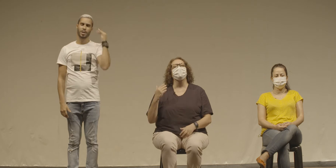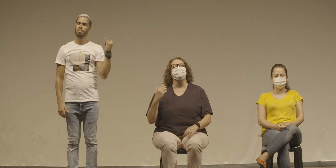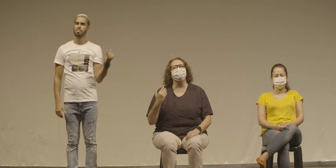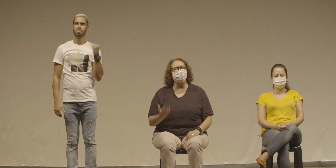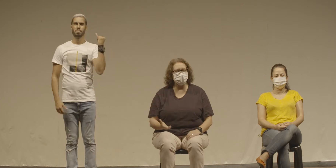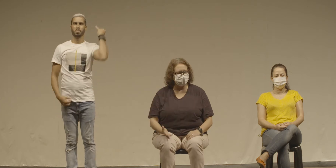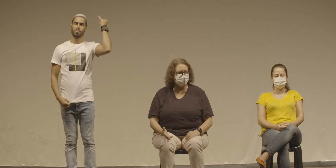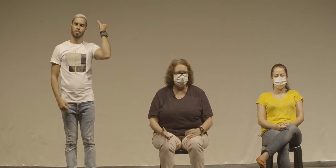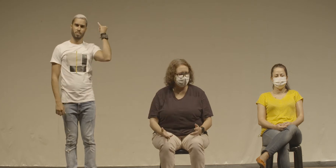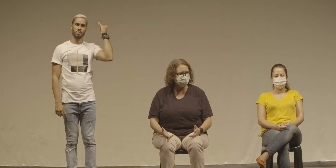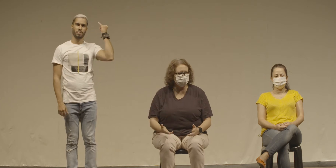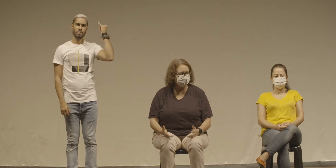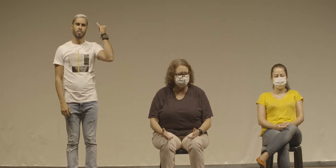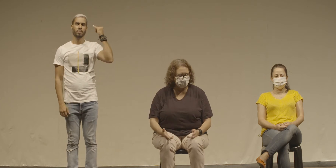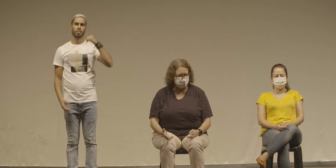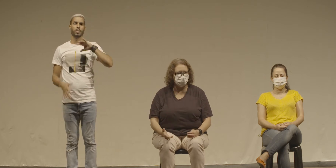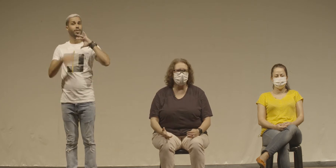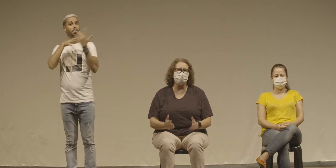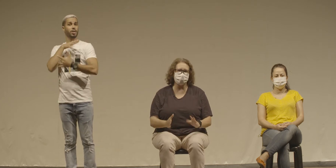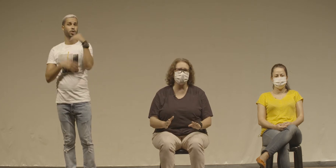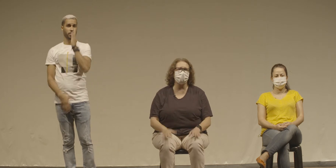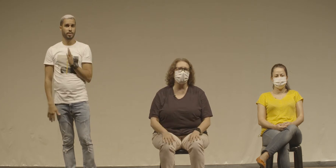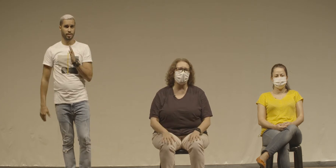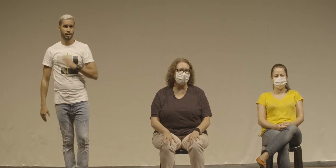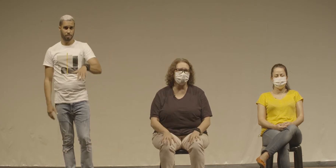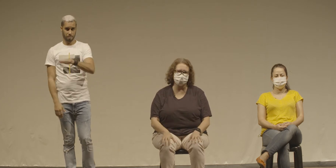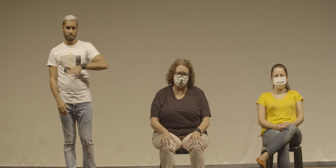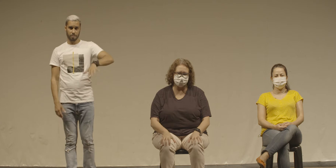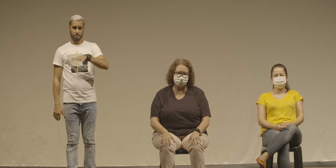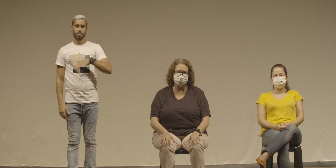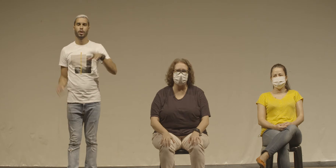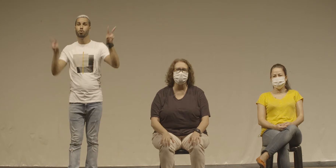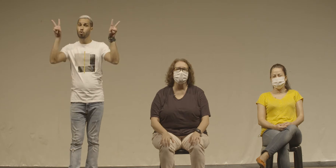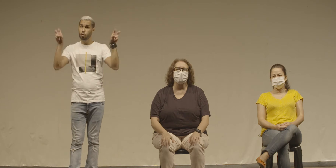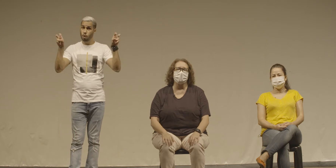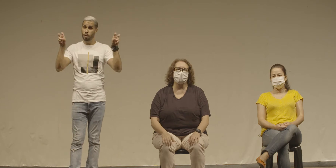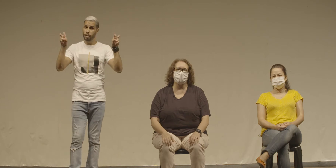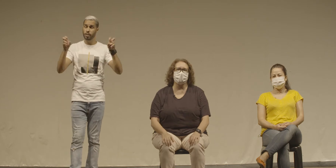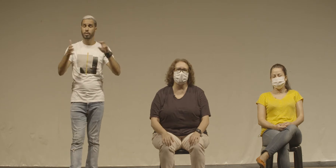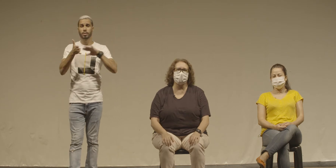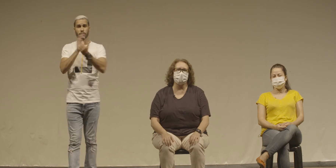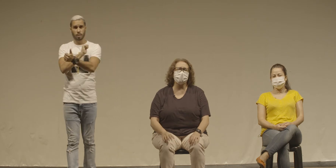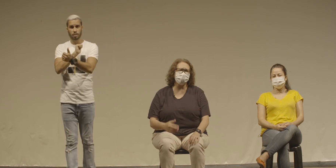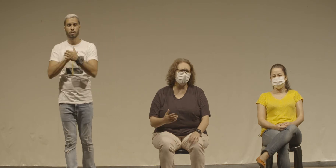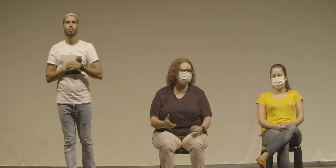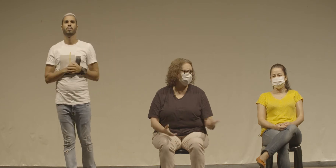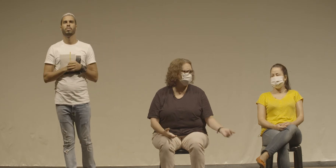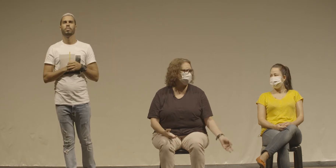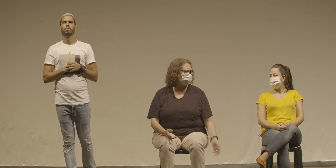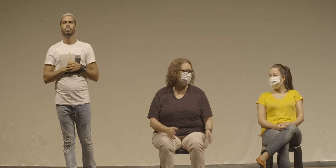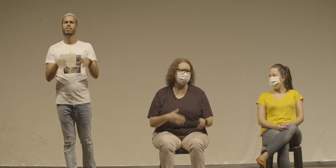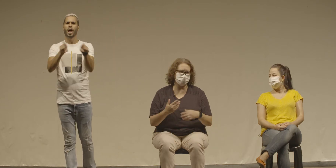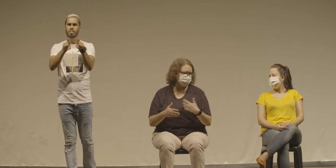importantes na imprensa brasileira em relação a esporte, né? E elas mesmas